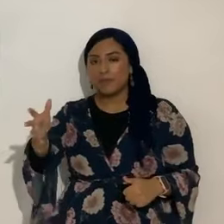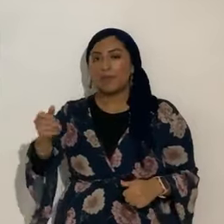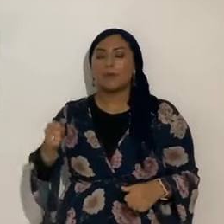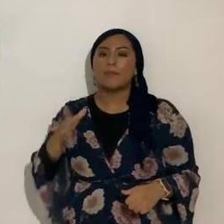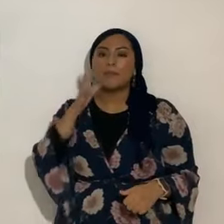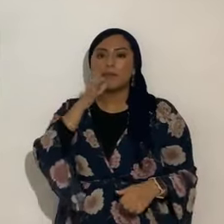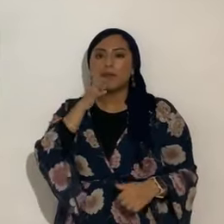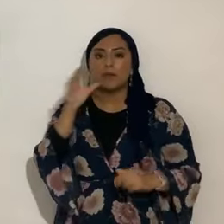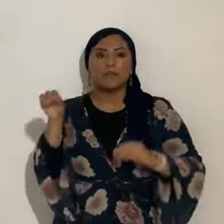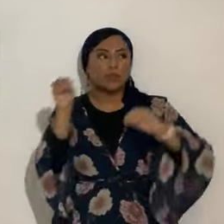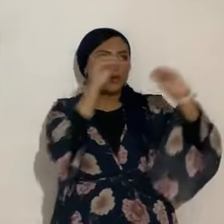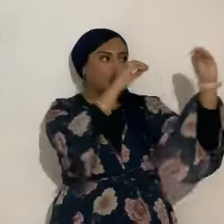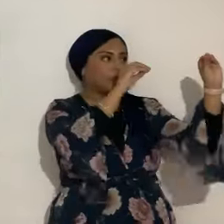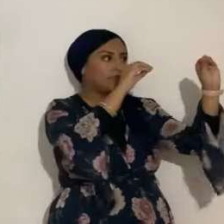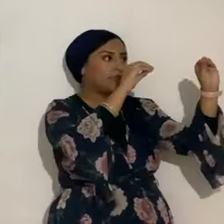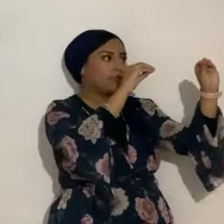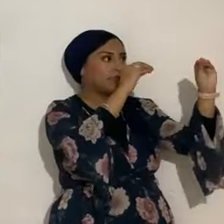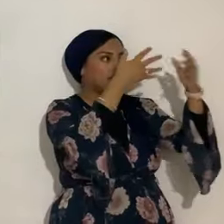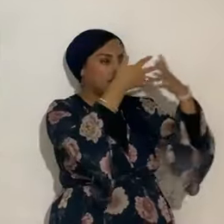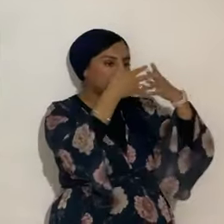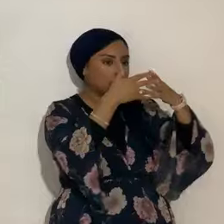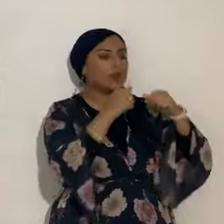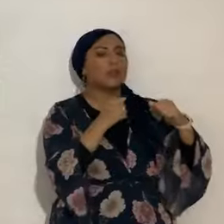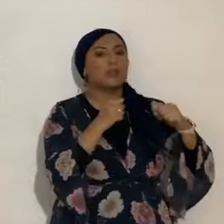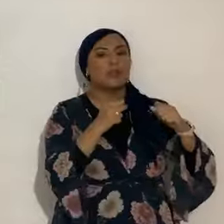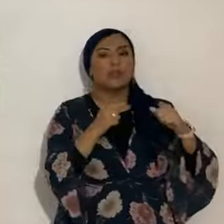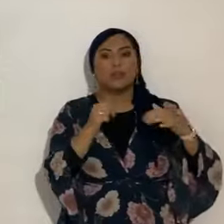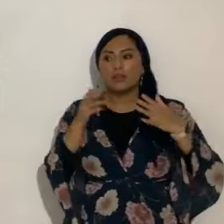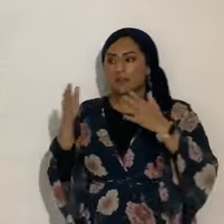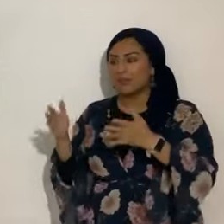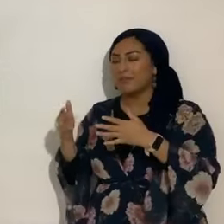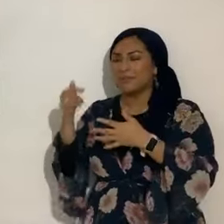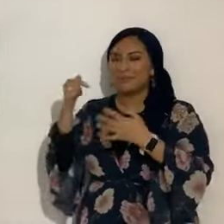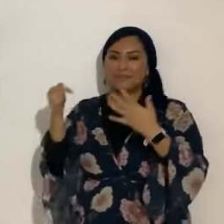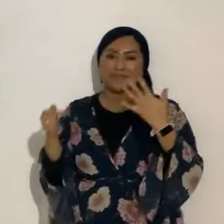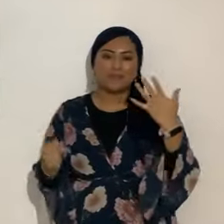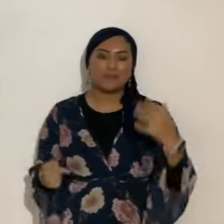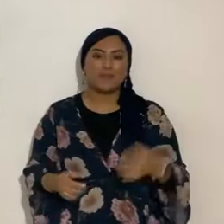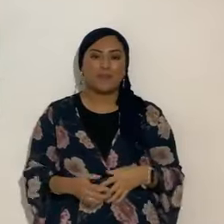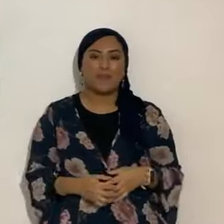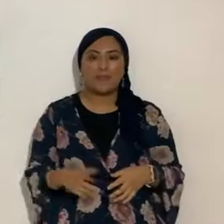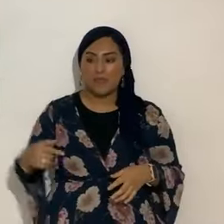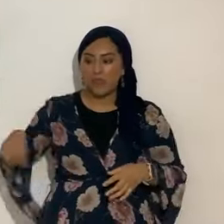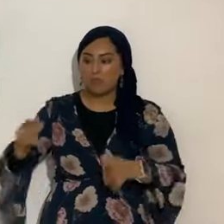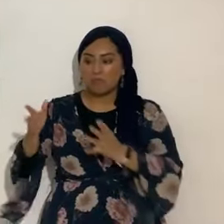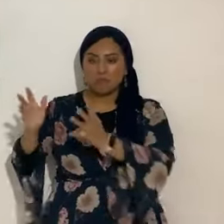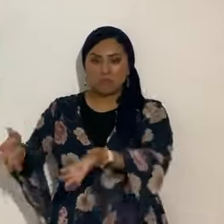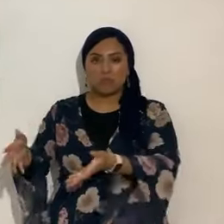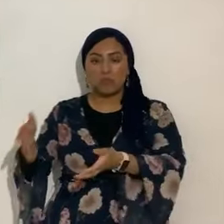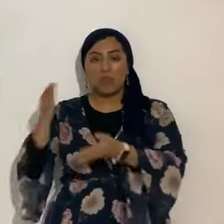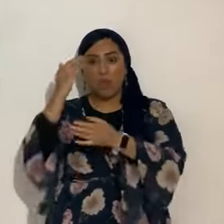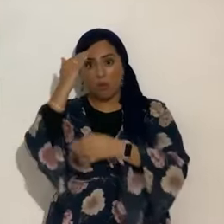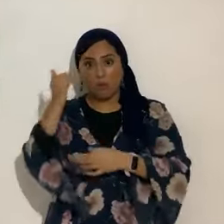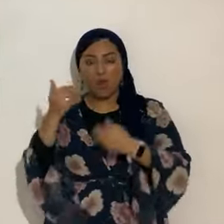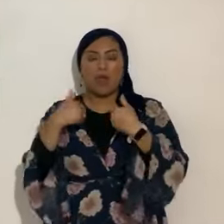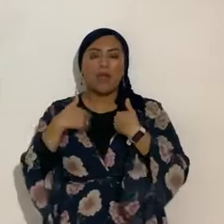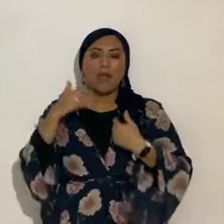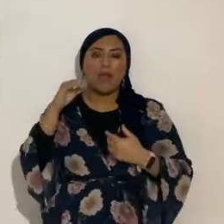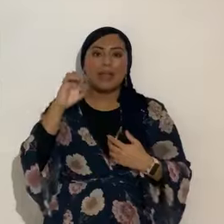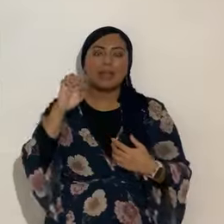Estados Unidos y los abandonó y se quedaron con la tía Cuquita, sí me doy a entender. Entonces fueron abandonados. Por eso es el